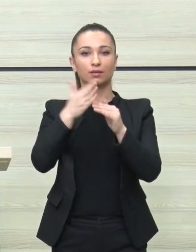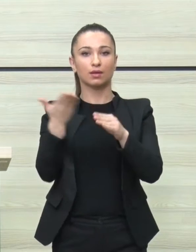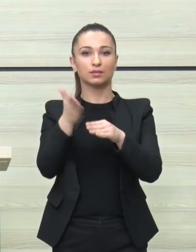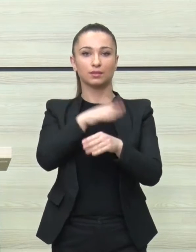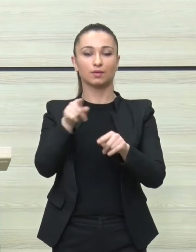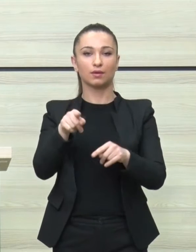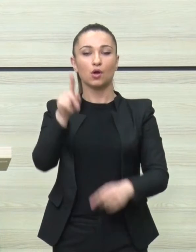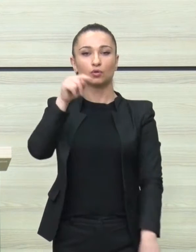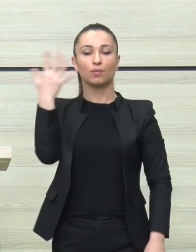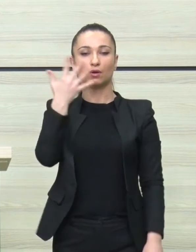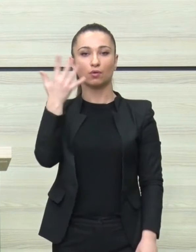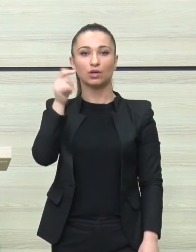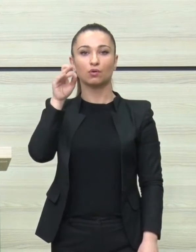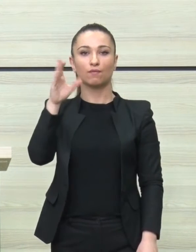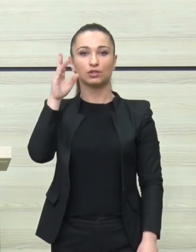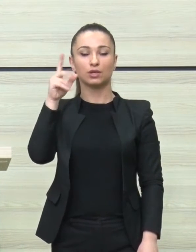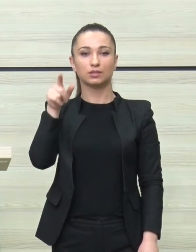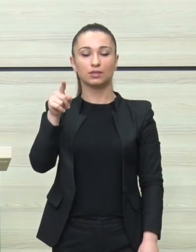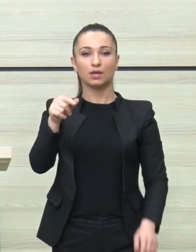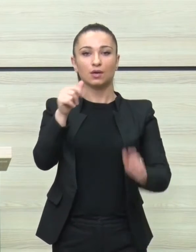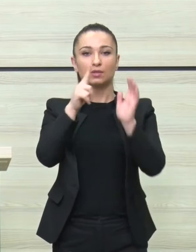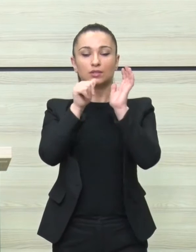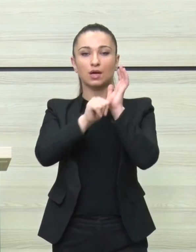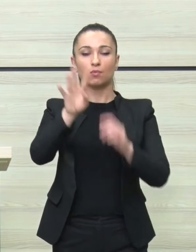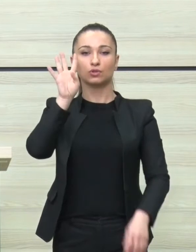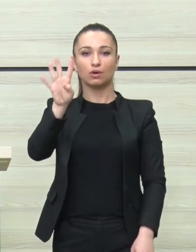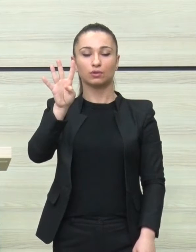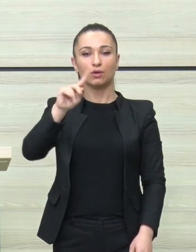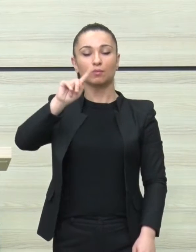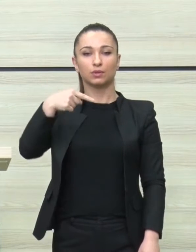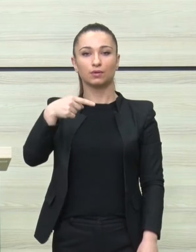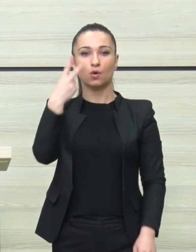გადანაწილდა. ნომერი 5 გრიგოლ ვაშაძე